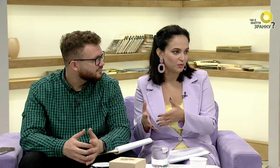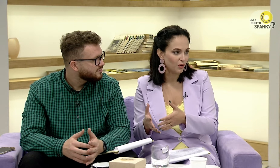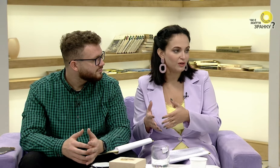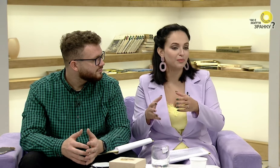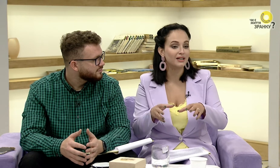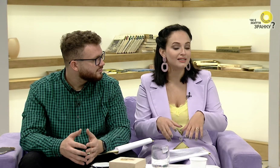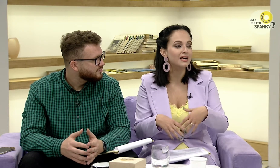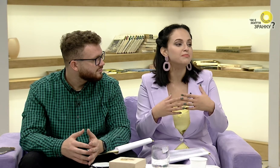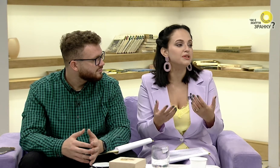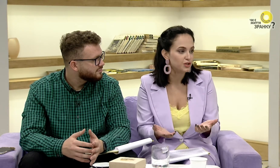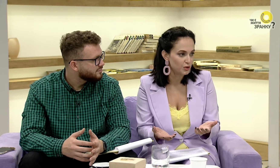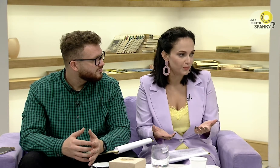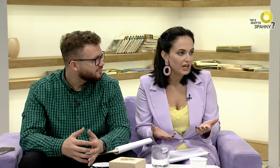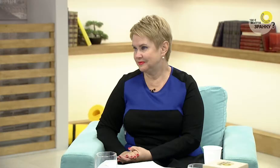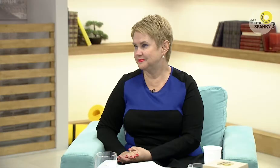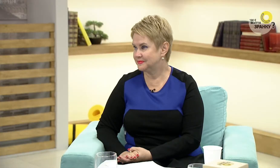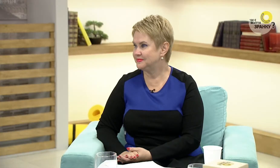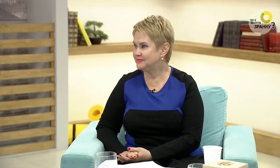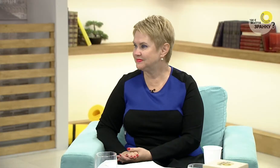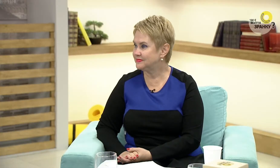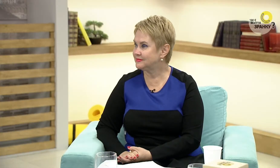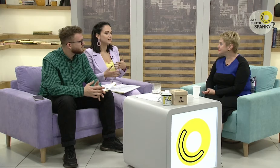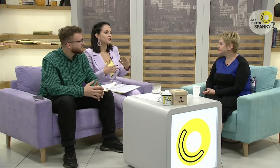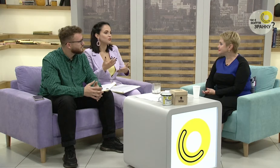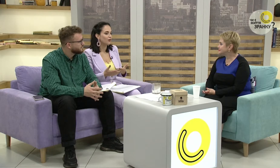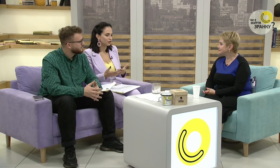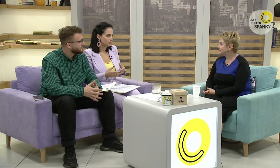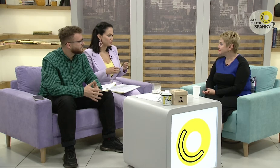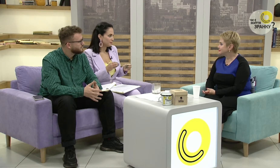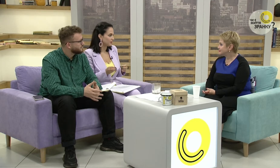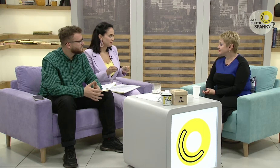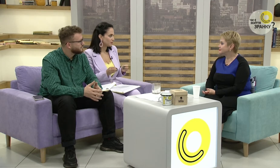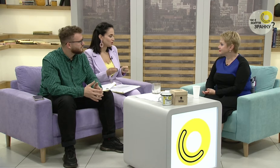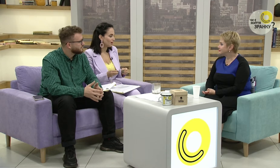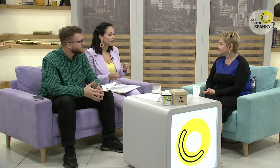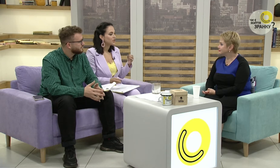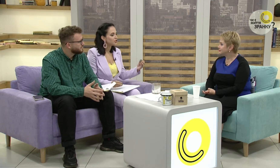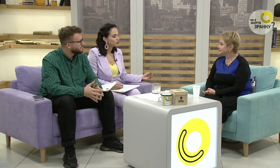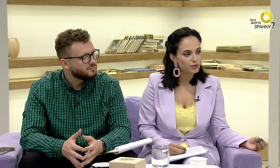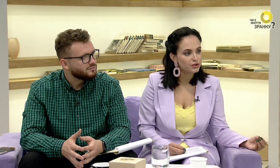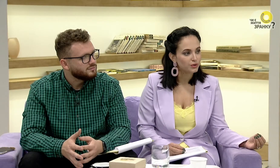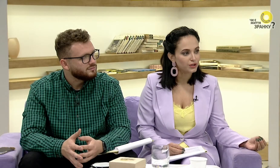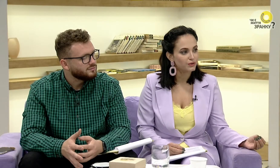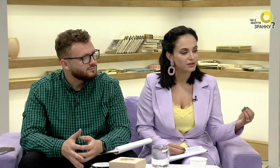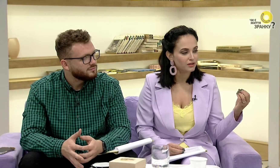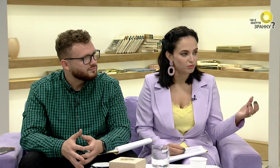мови перекладає пісню. Да. І я розумію це на словах, тобто вона перекладає слова. Чи чують глухі люди